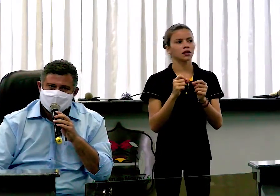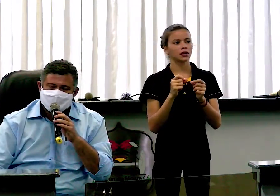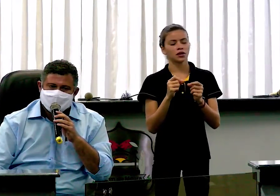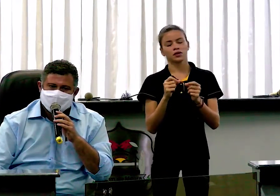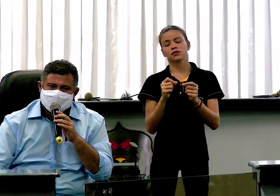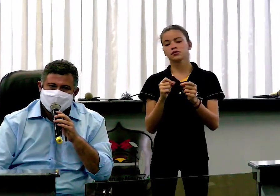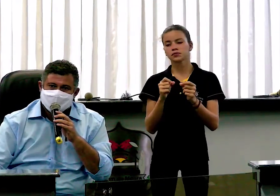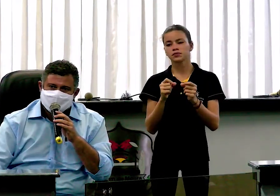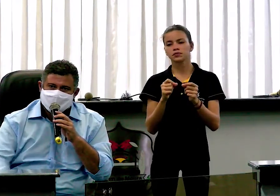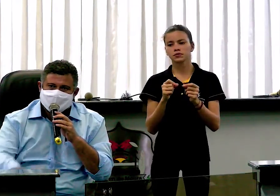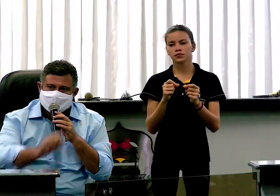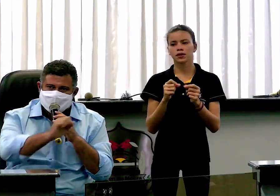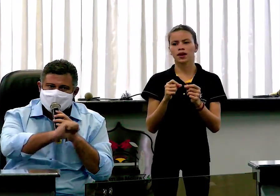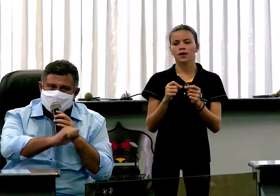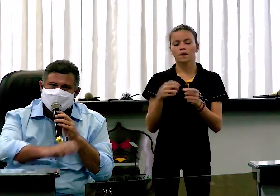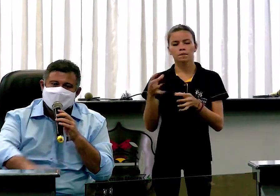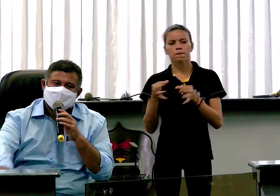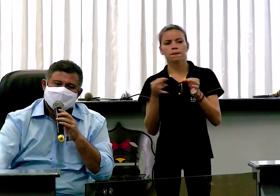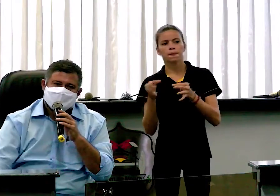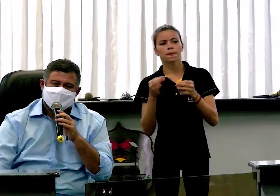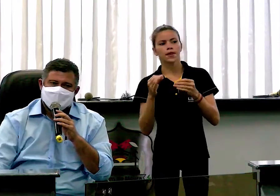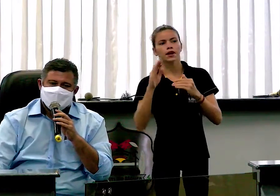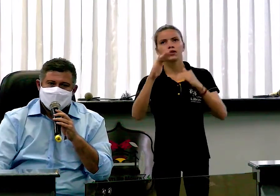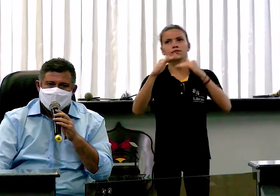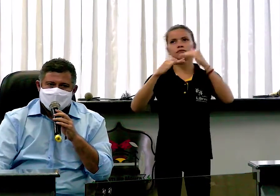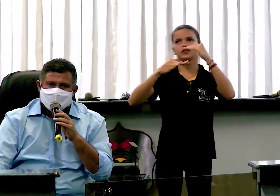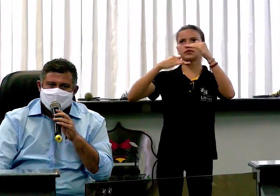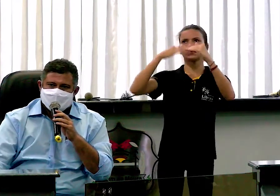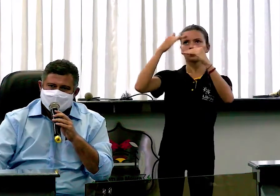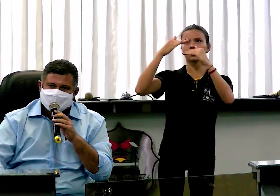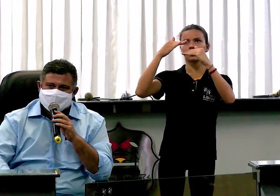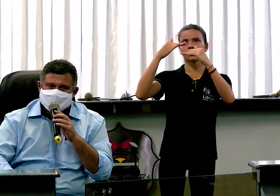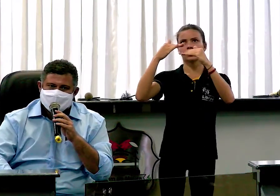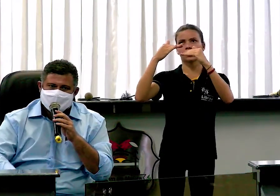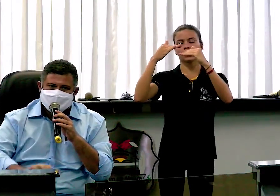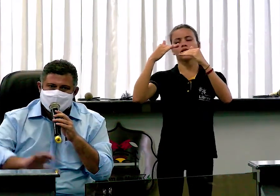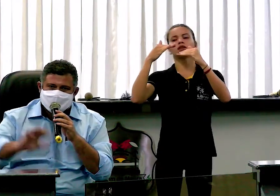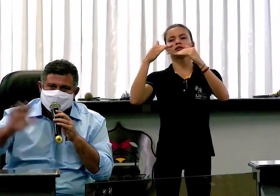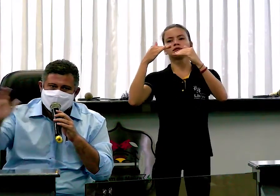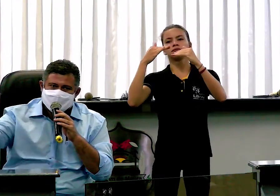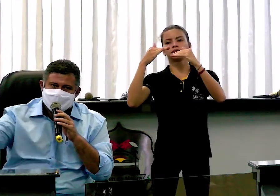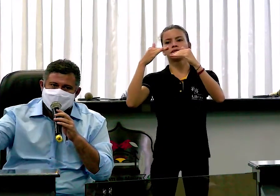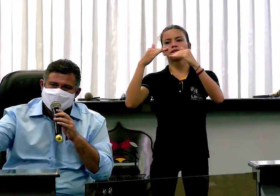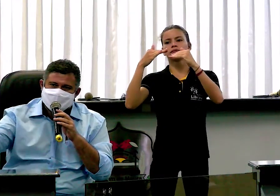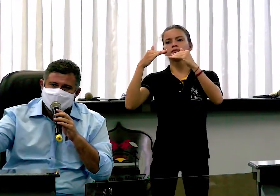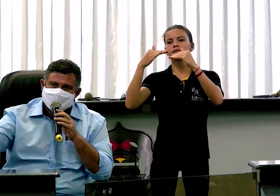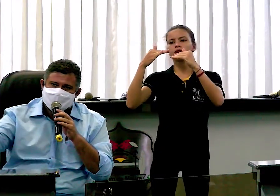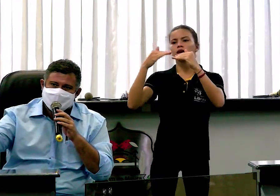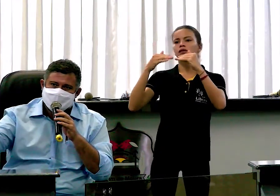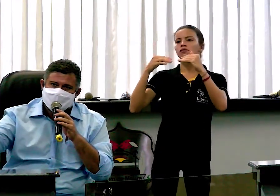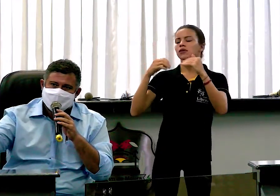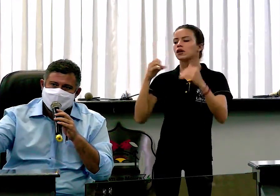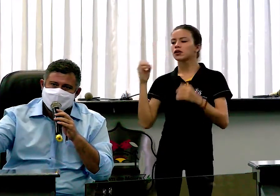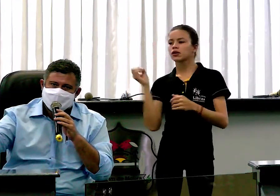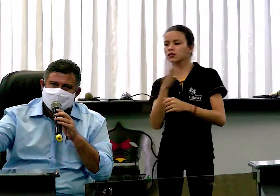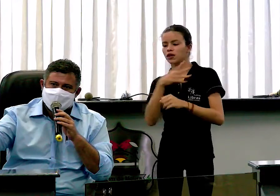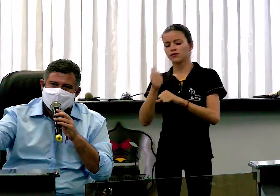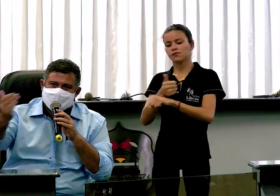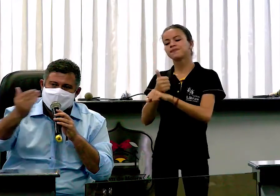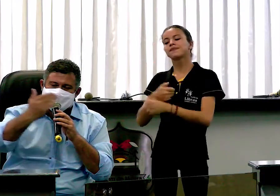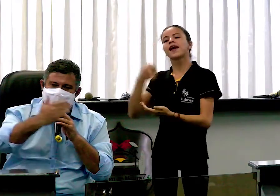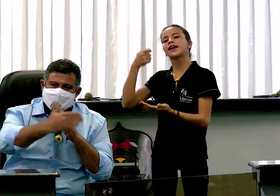ter mais uma um investimento a ser feito oi e esse investimento ele vai chegar na mão do servidor